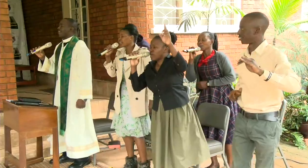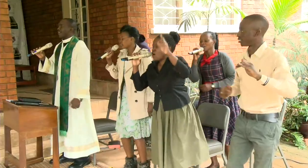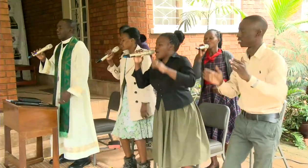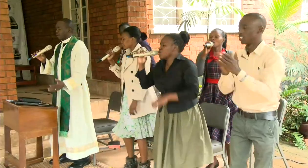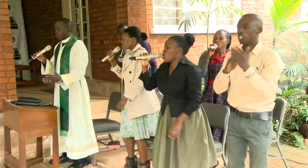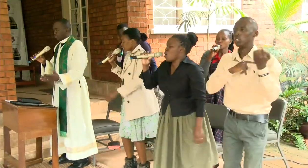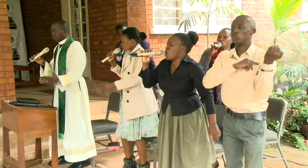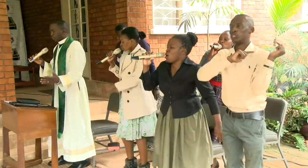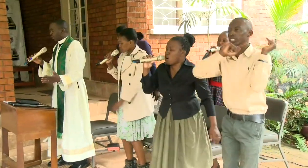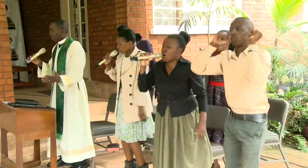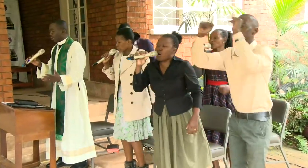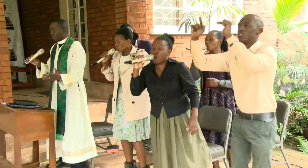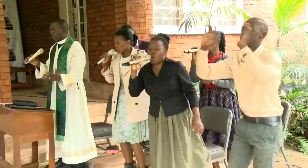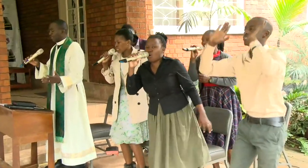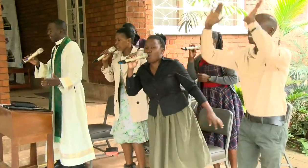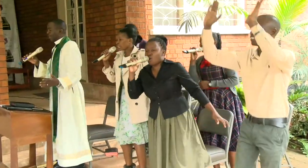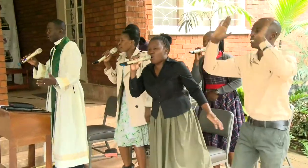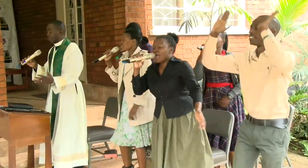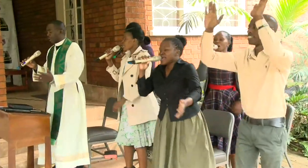Tuze wano,